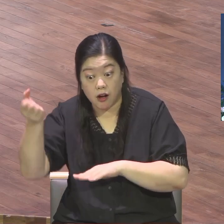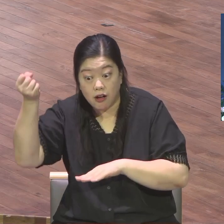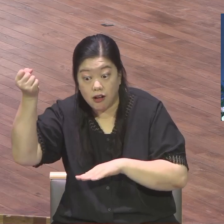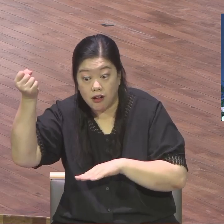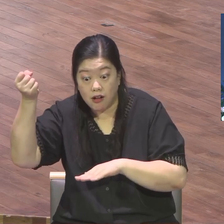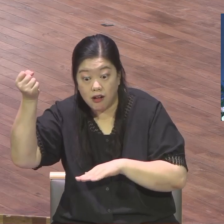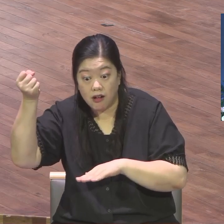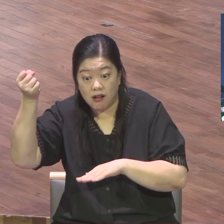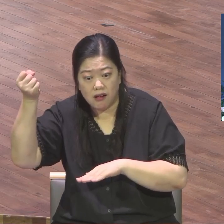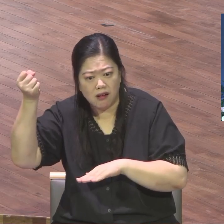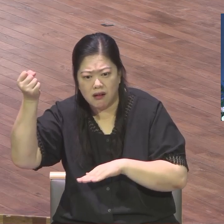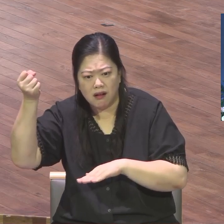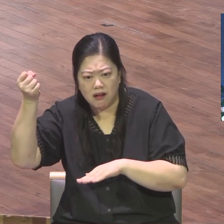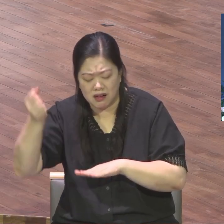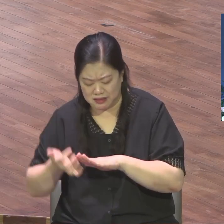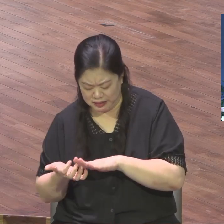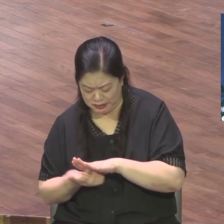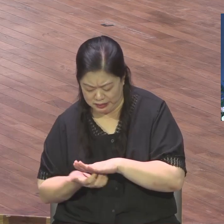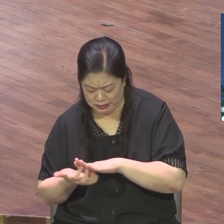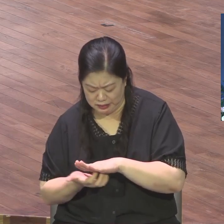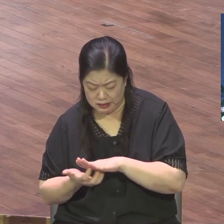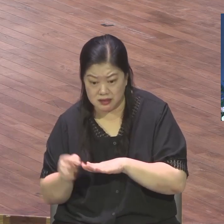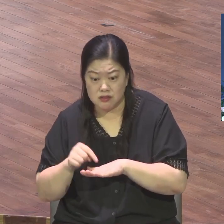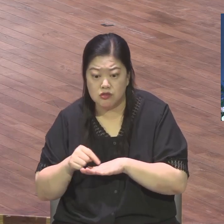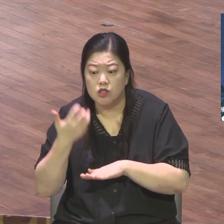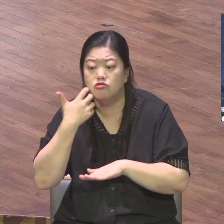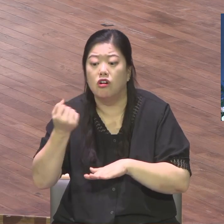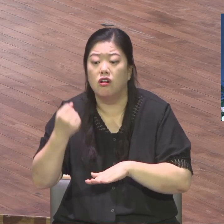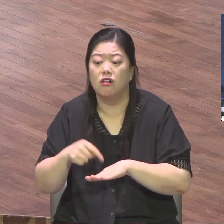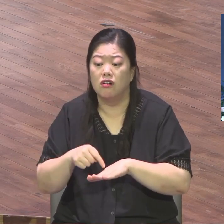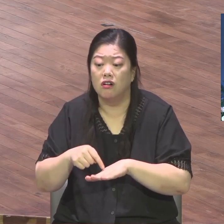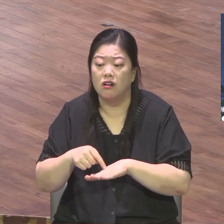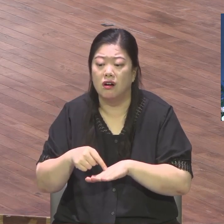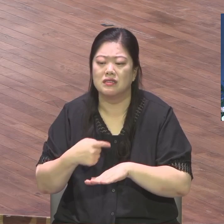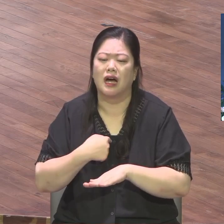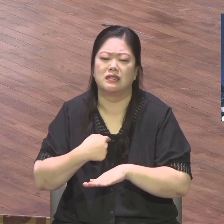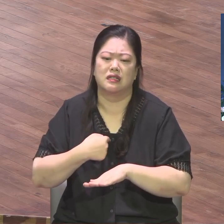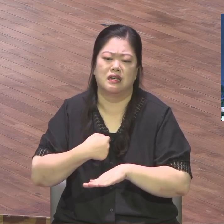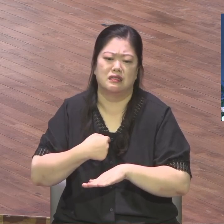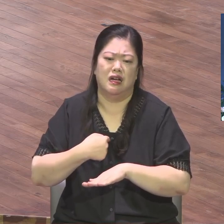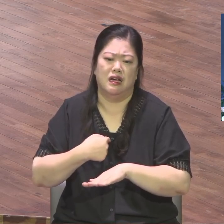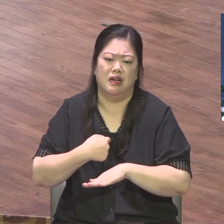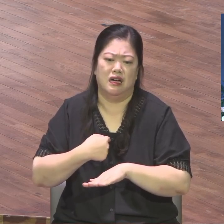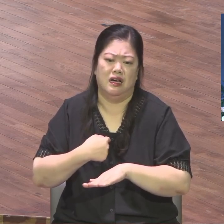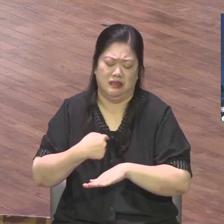아니에요. 복잡한 것은 하나님 주시는 생각이 아니에요.